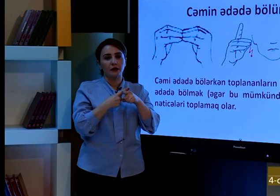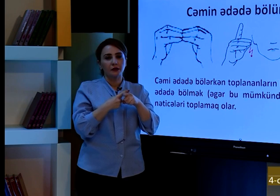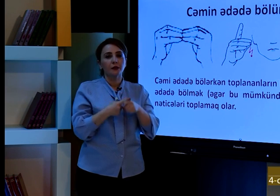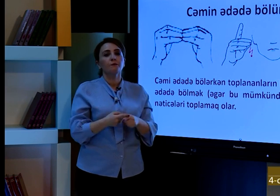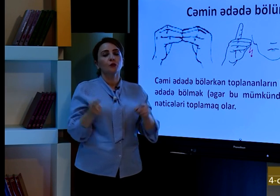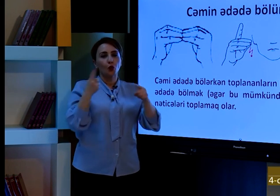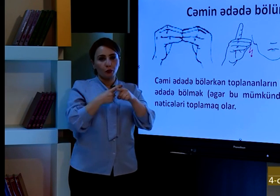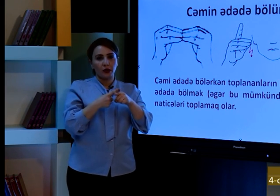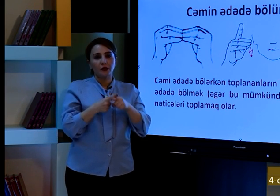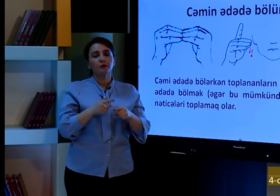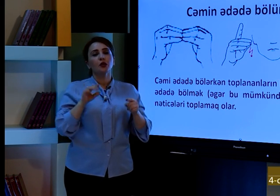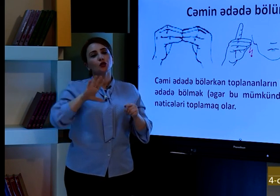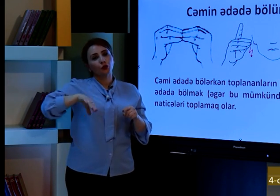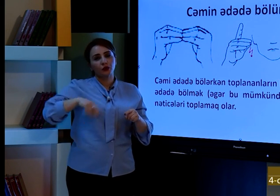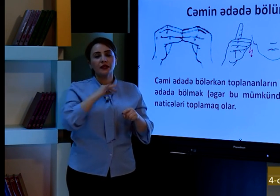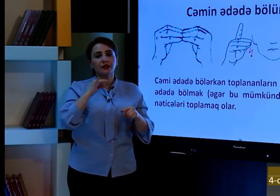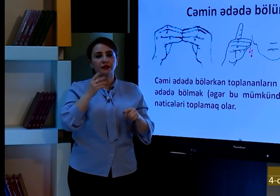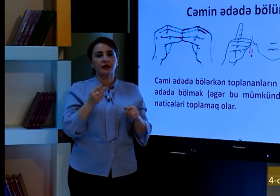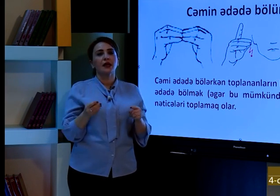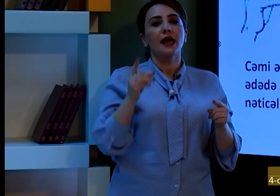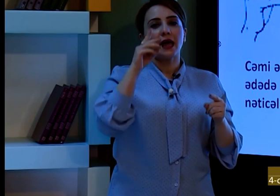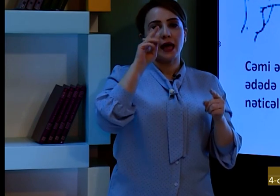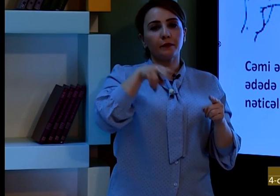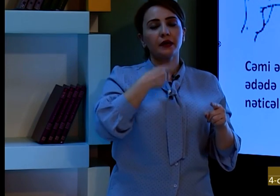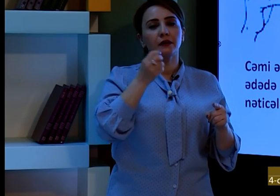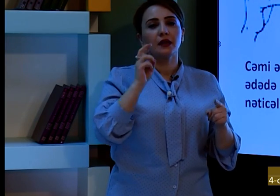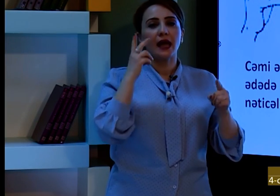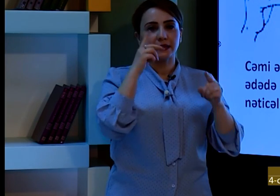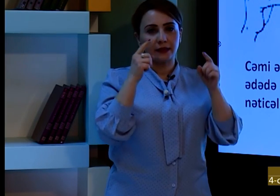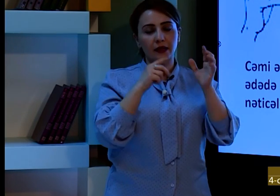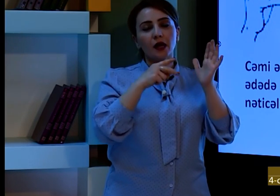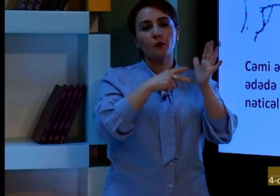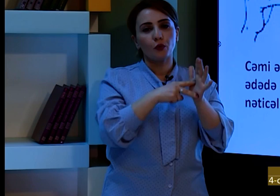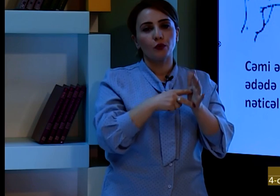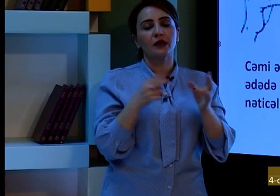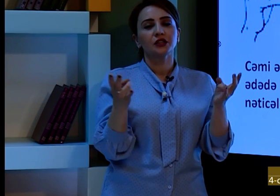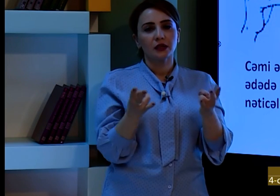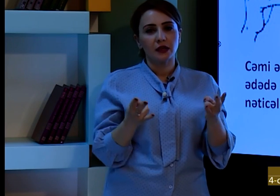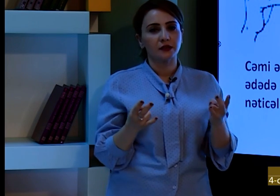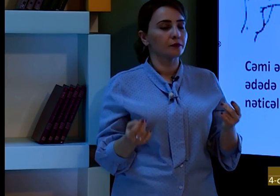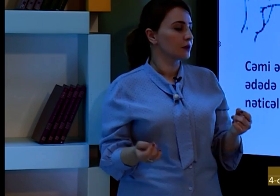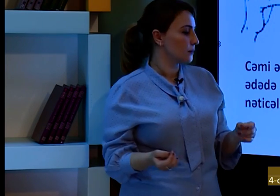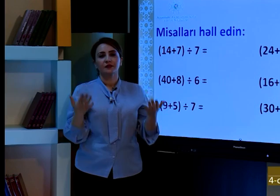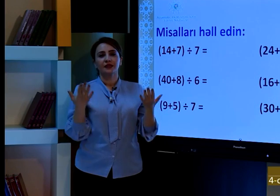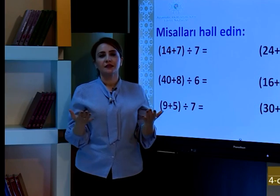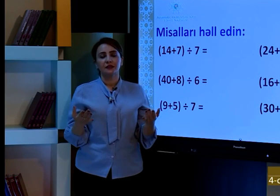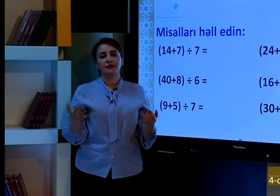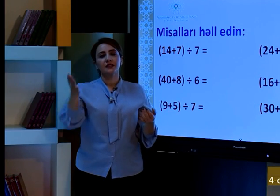toplananları toplayıb, sonra isə həmin ədədə bölmək lazımdır. İndi isə